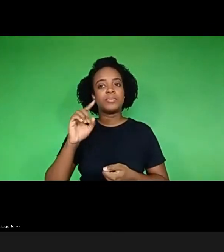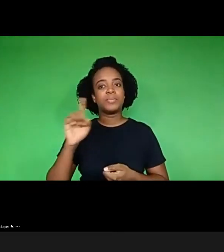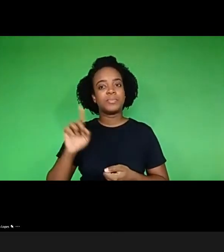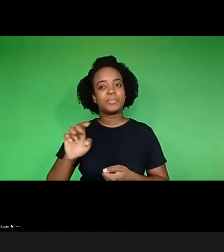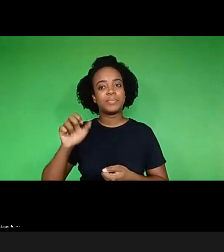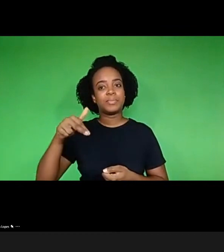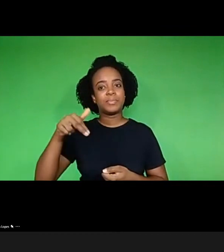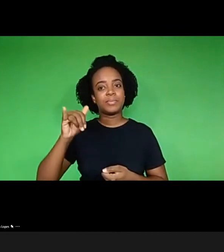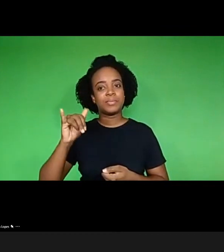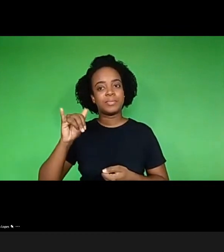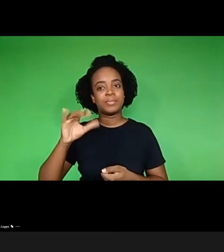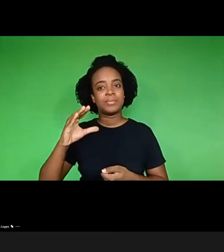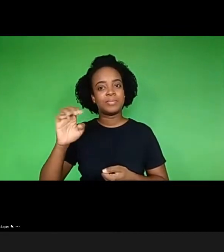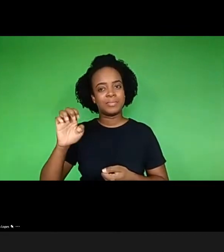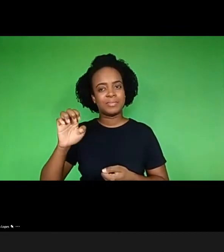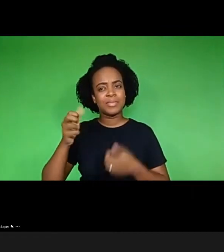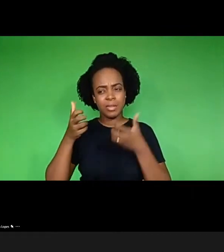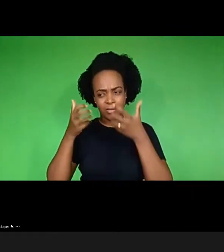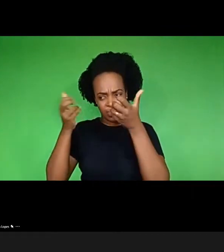fala?